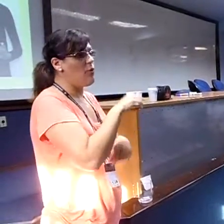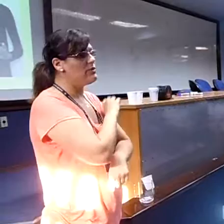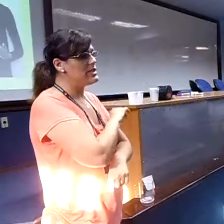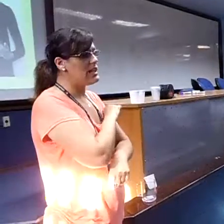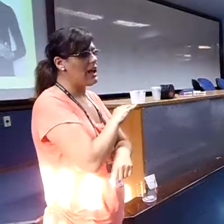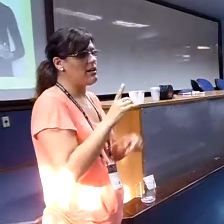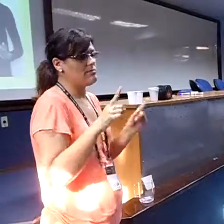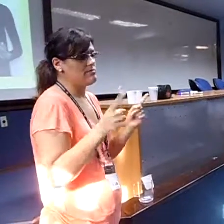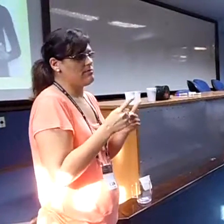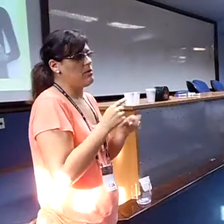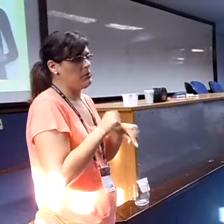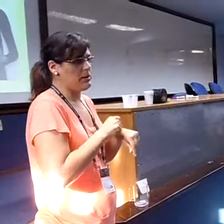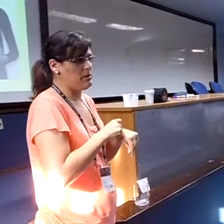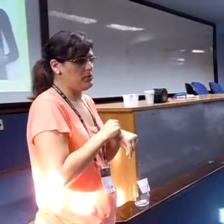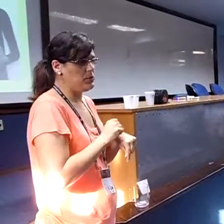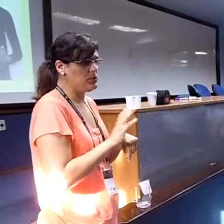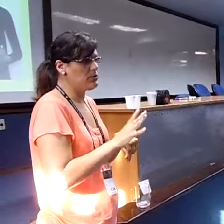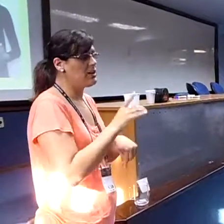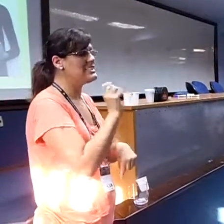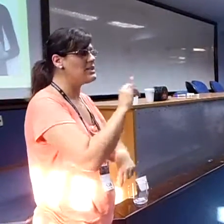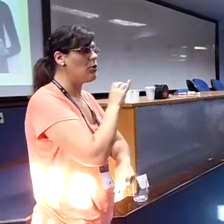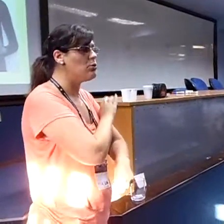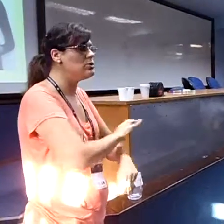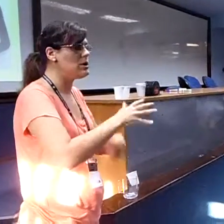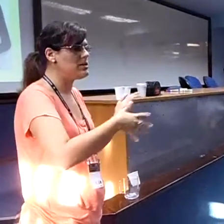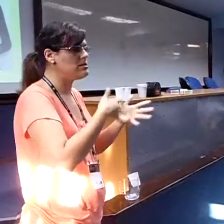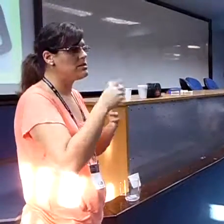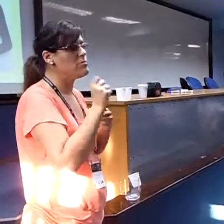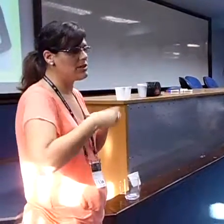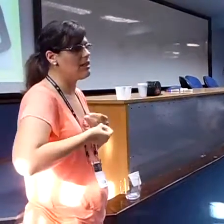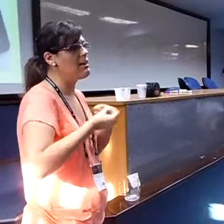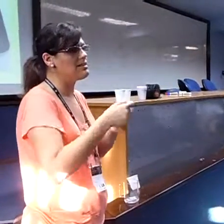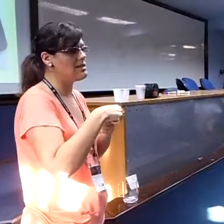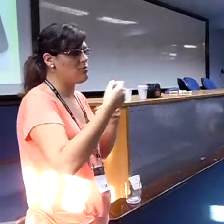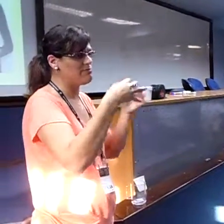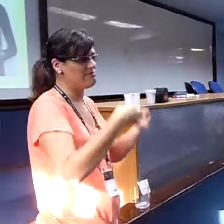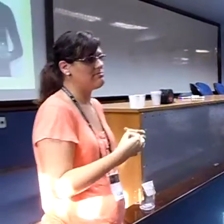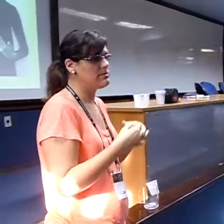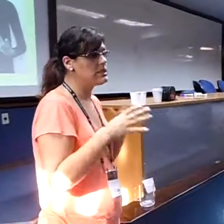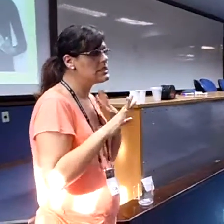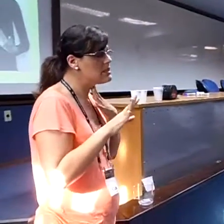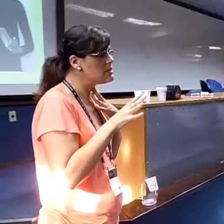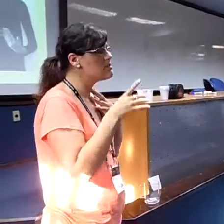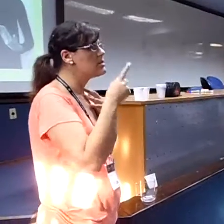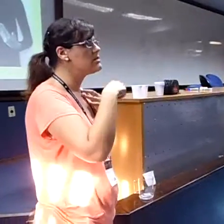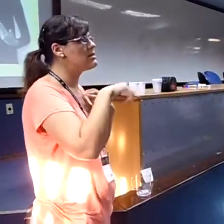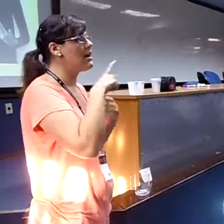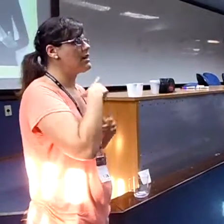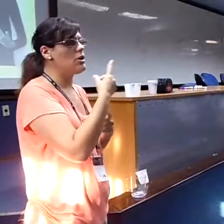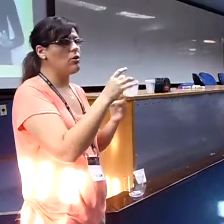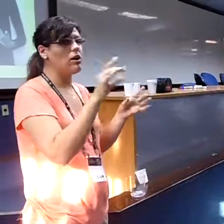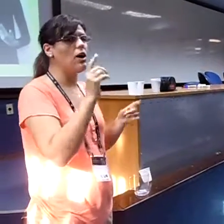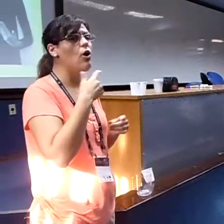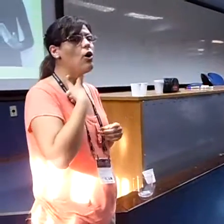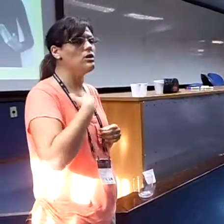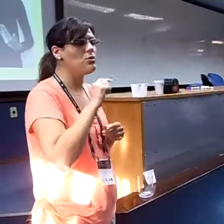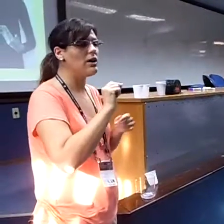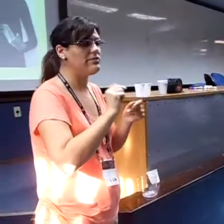pessoa. Né? Aqui nesse momento não é só um contato, mas se a gente estivesse fazendo um curso, por exemplo, com mais